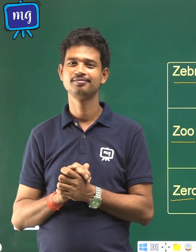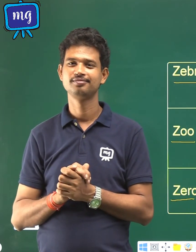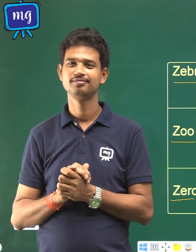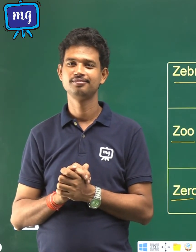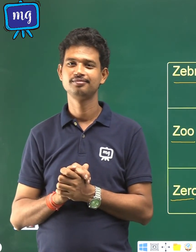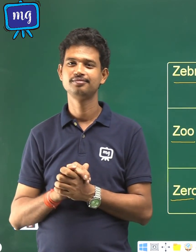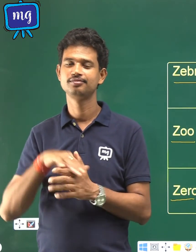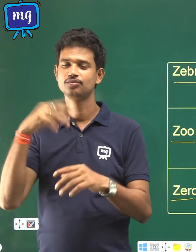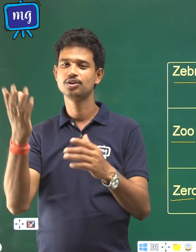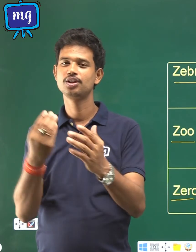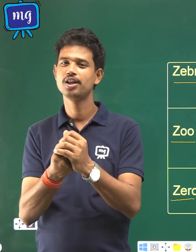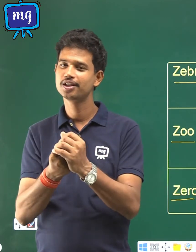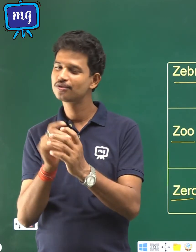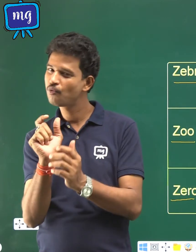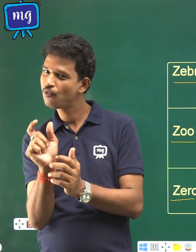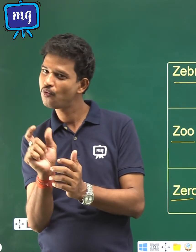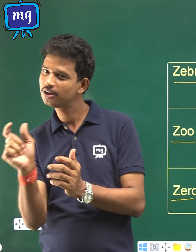ये सब वर्ड्स